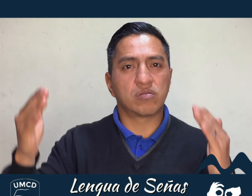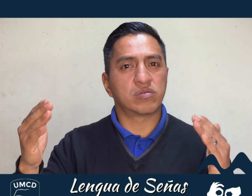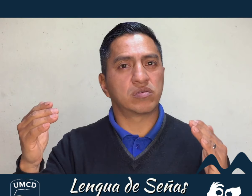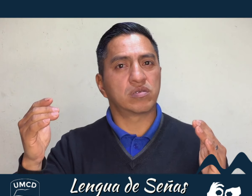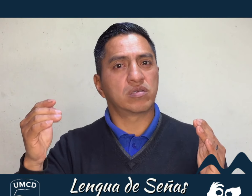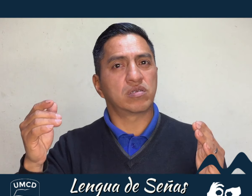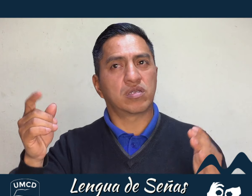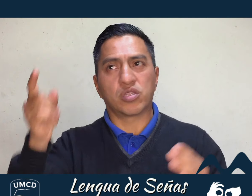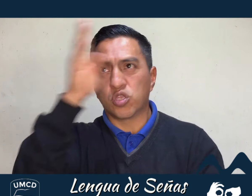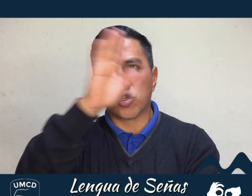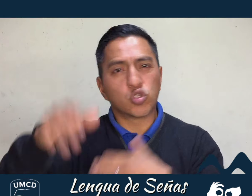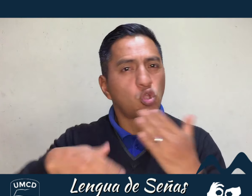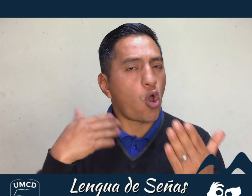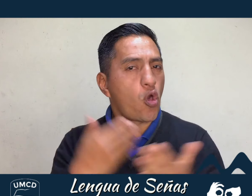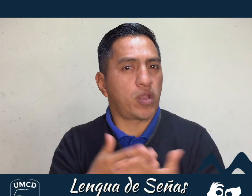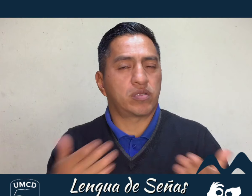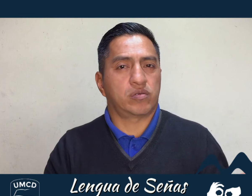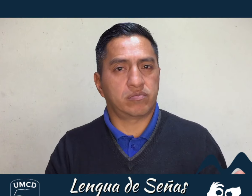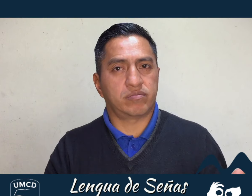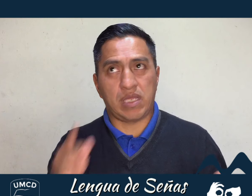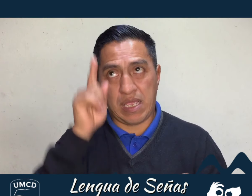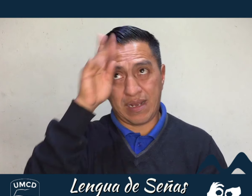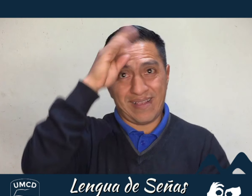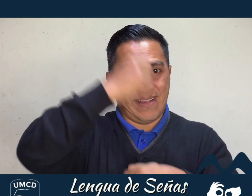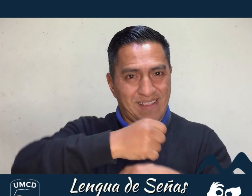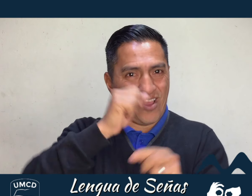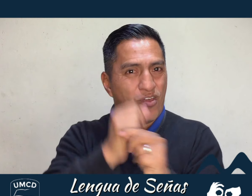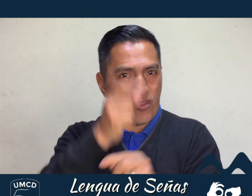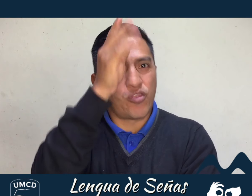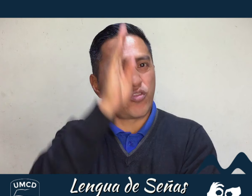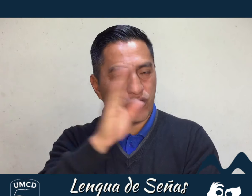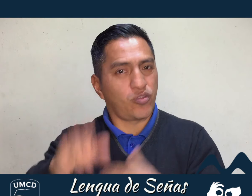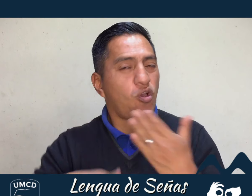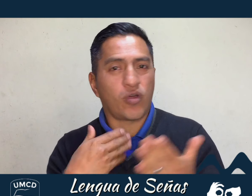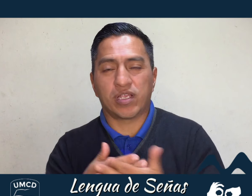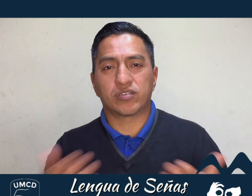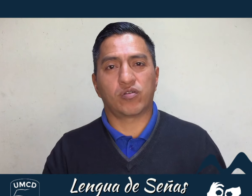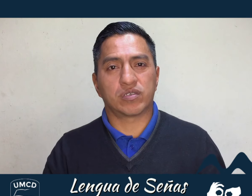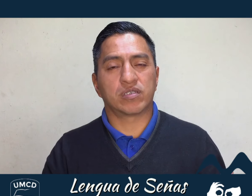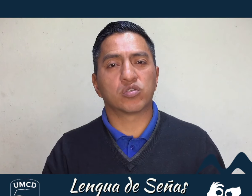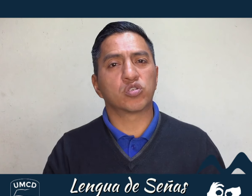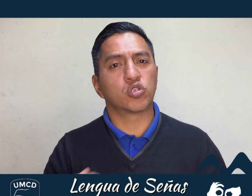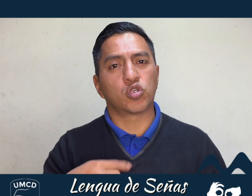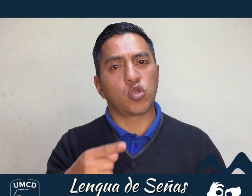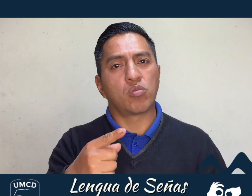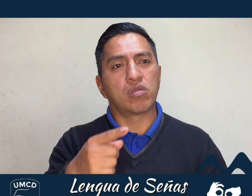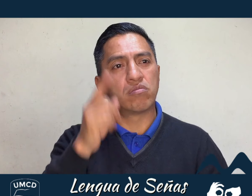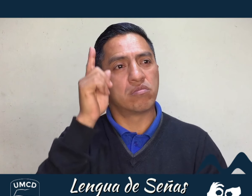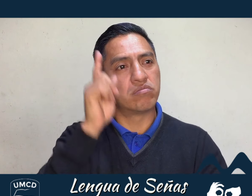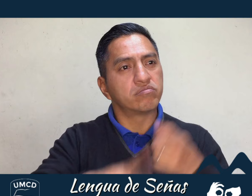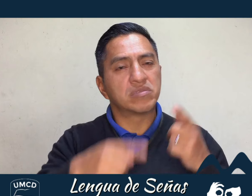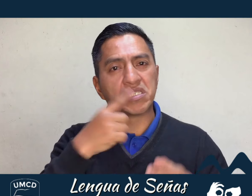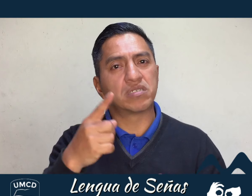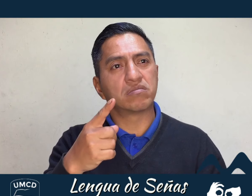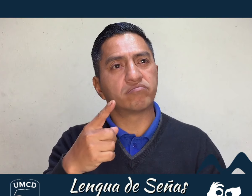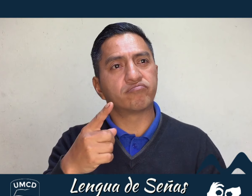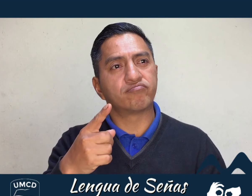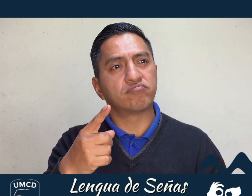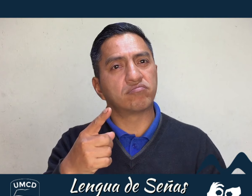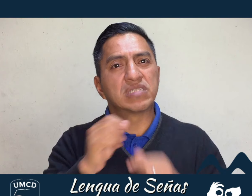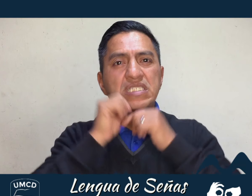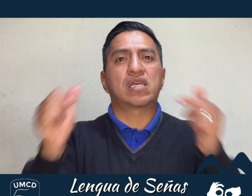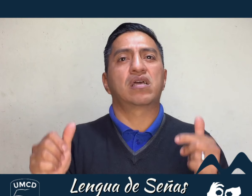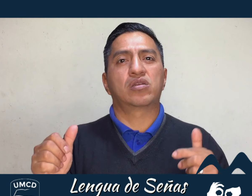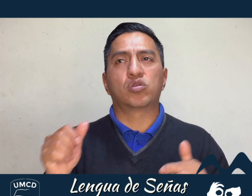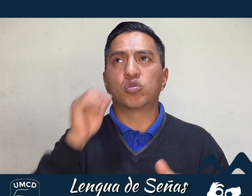el espacio como el límite de aquello de lo que podemos percibir, hay una realidad que no podemos negar. Y es la de